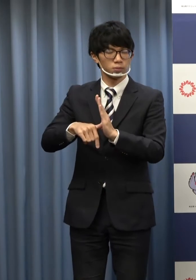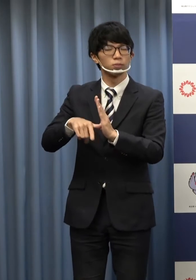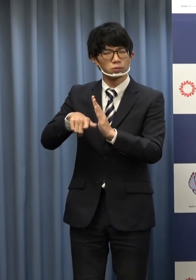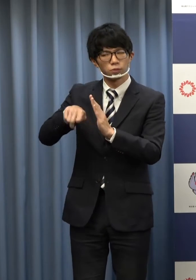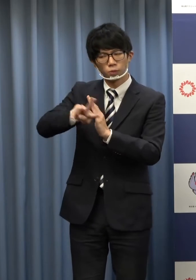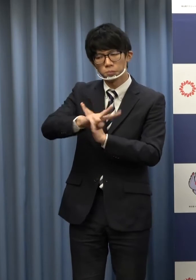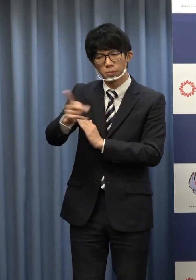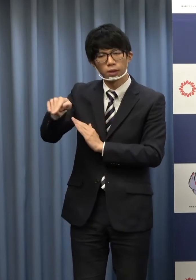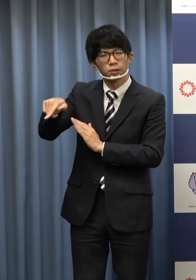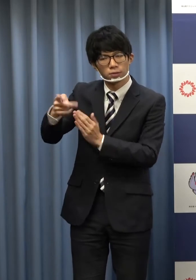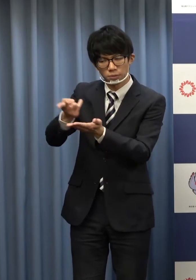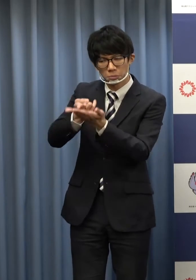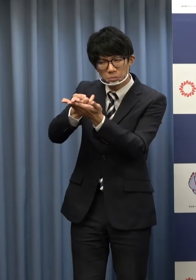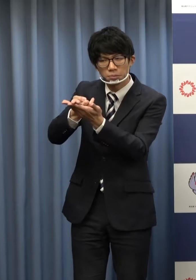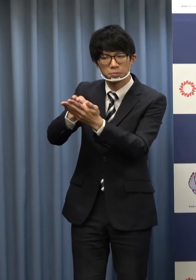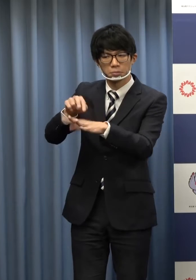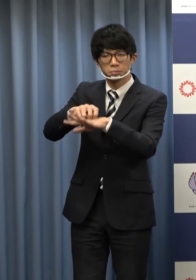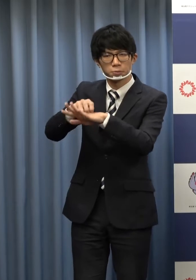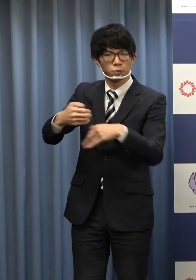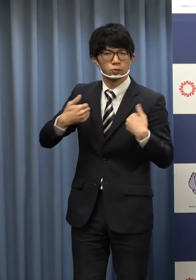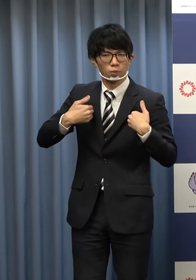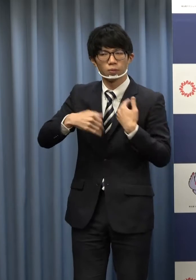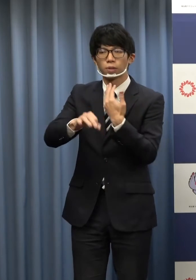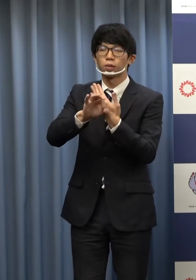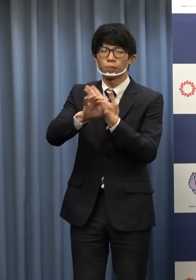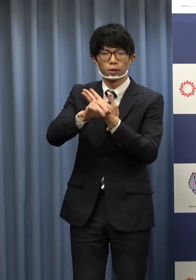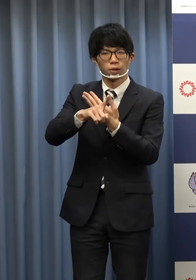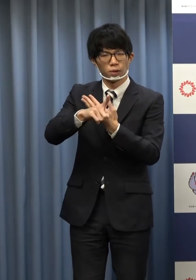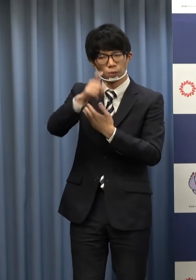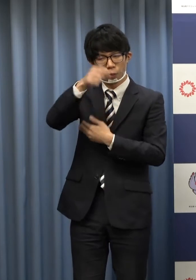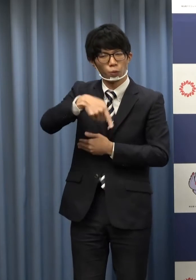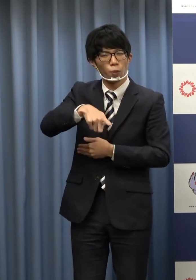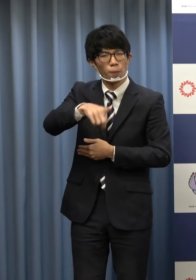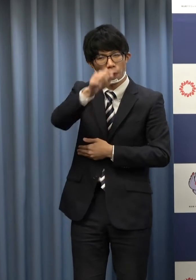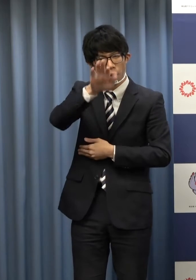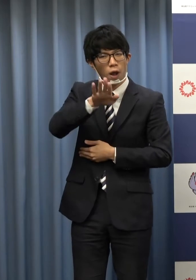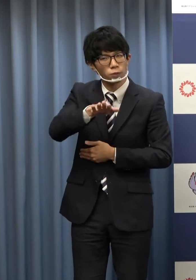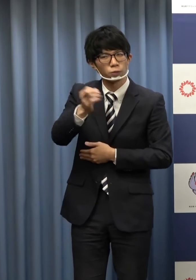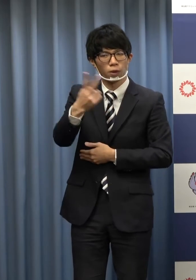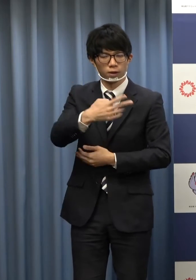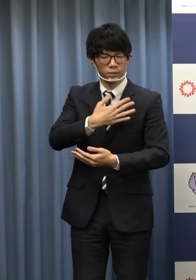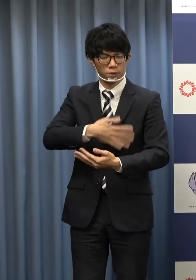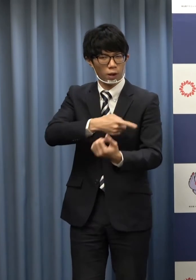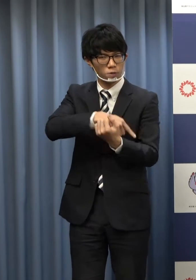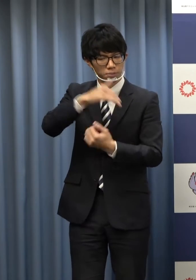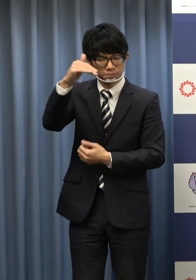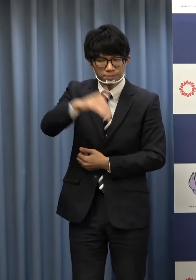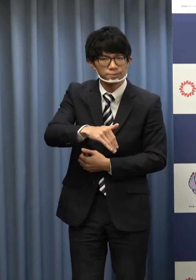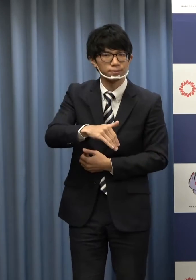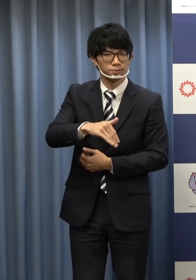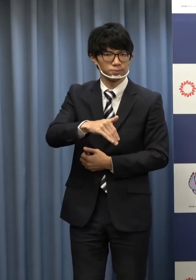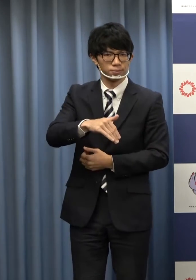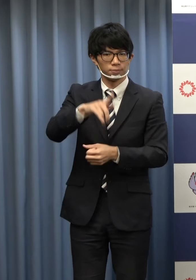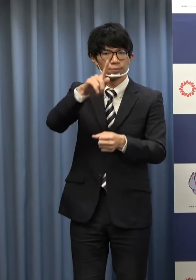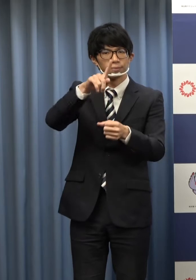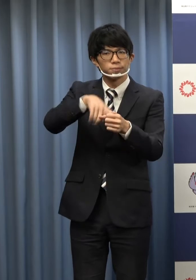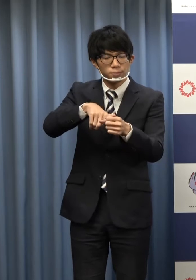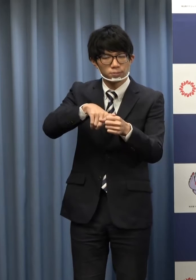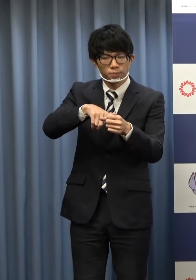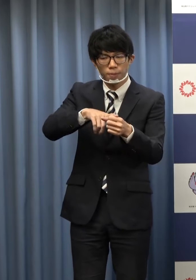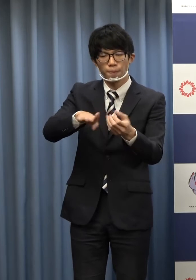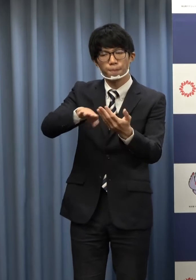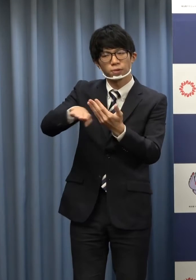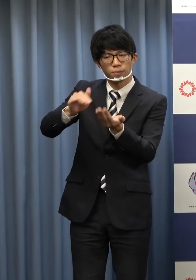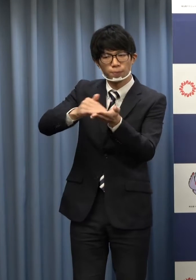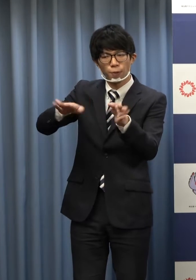養する必要がある、例えば基礎疾患があるとか、あるいは体力がなくなっているとか、そういった意味で後方の